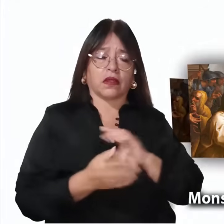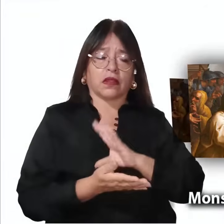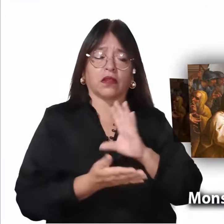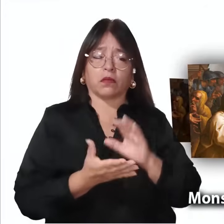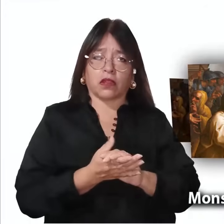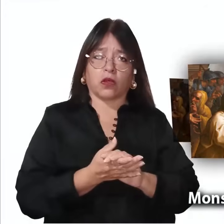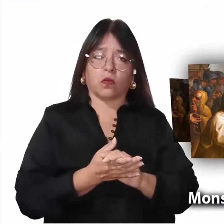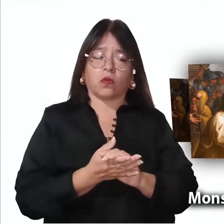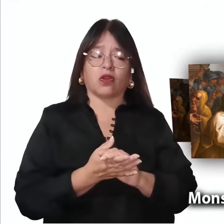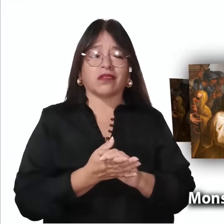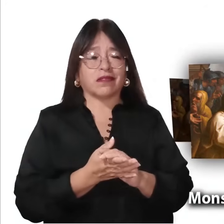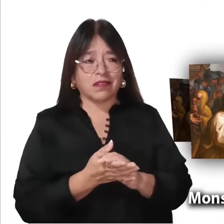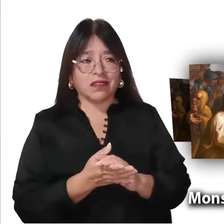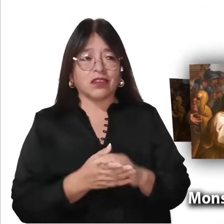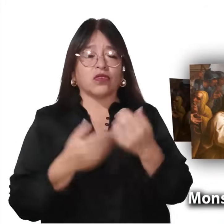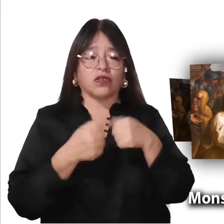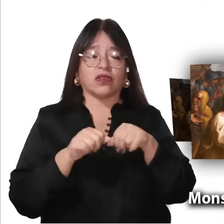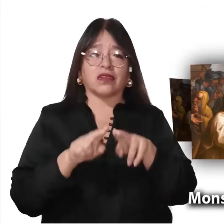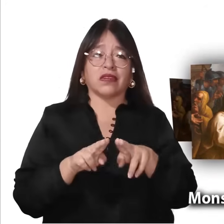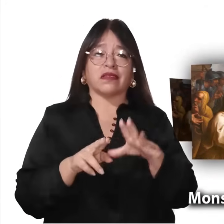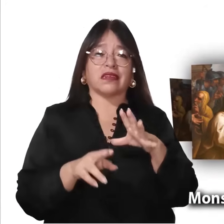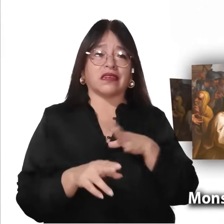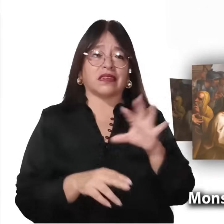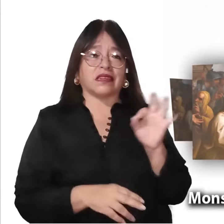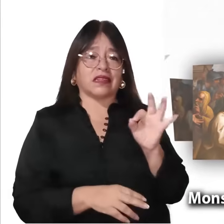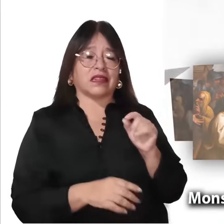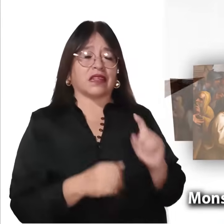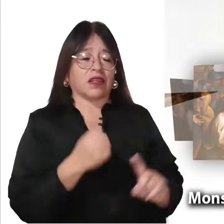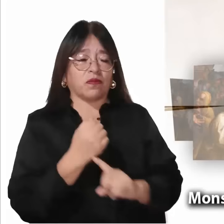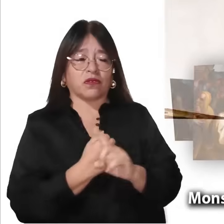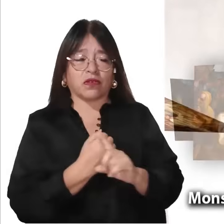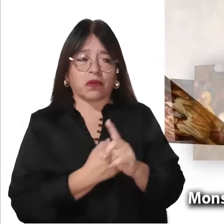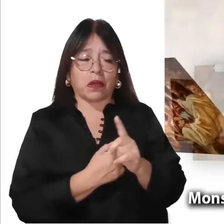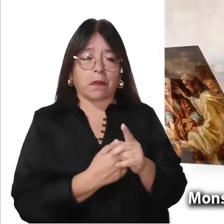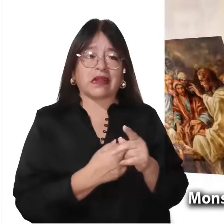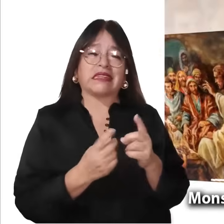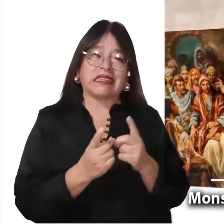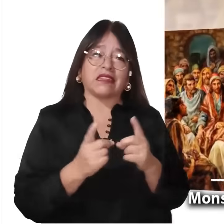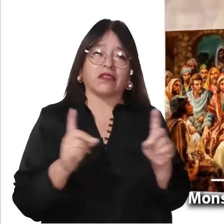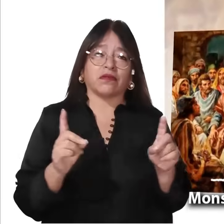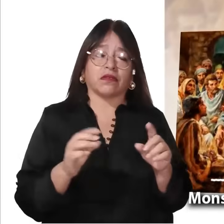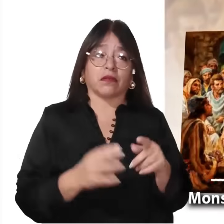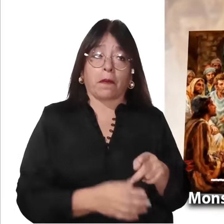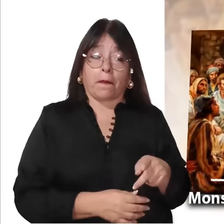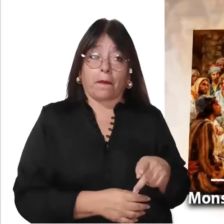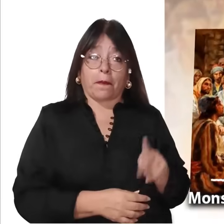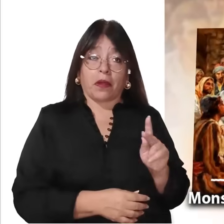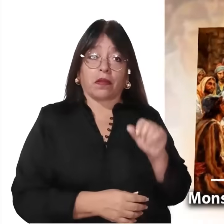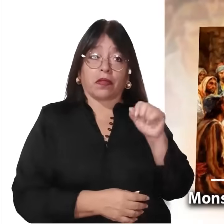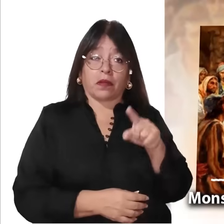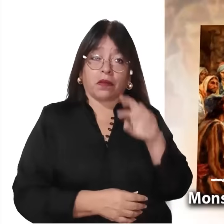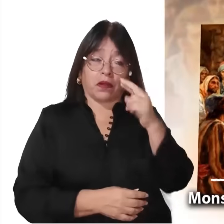y en los complejos que acarrea un divorcio. El mismo Jesús en una sociedad que desprecia a la mujer